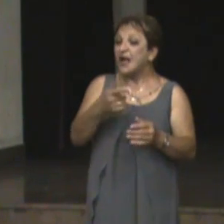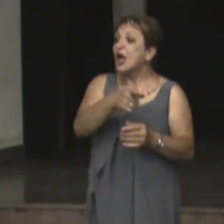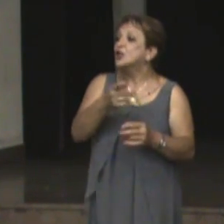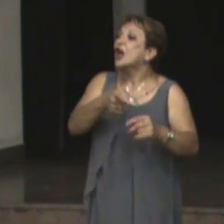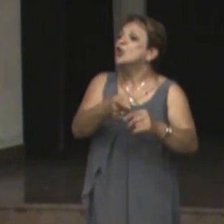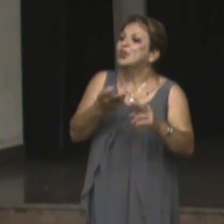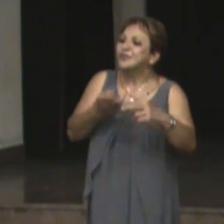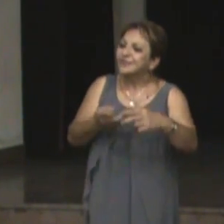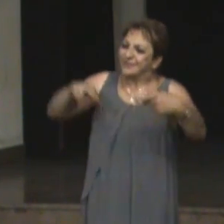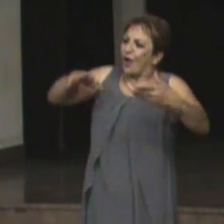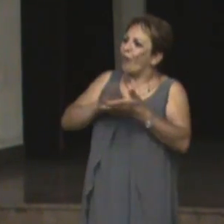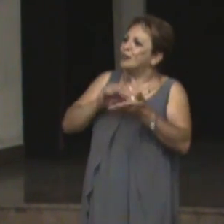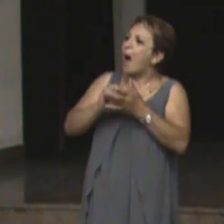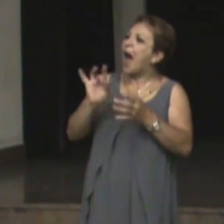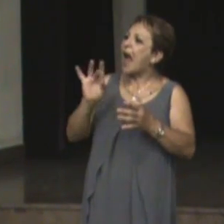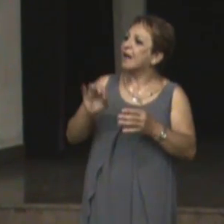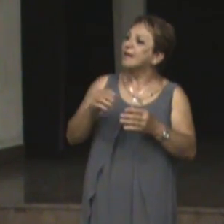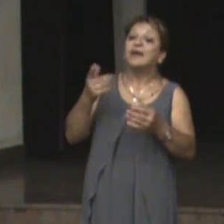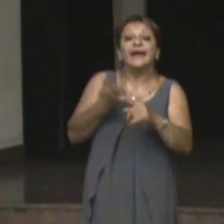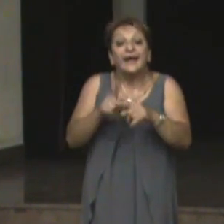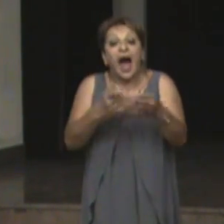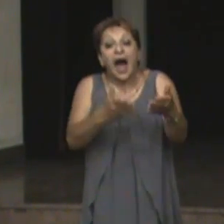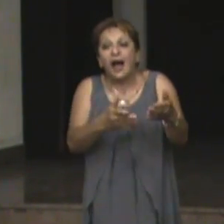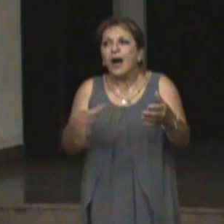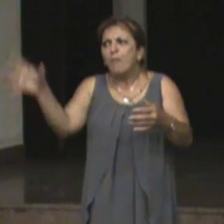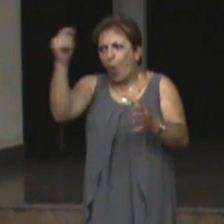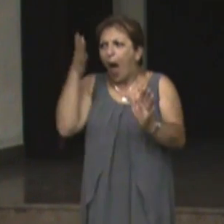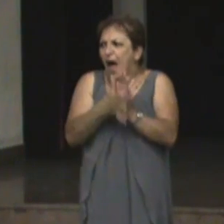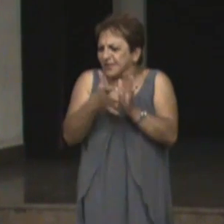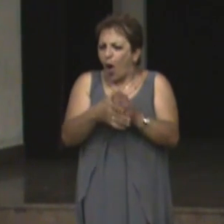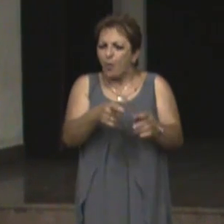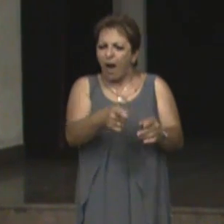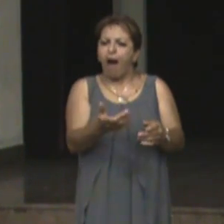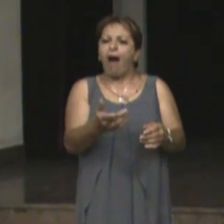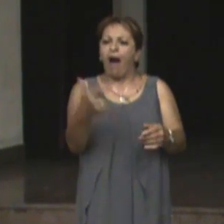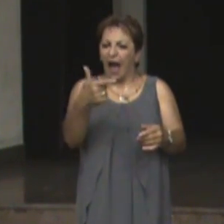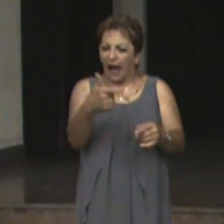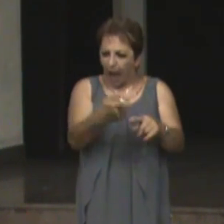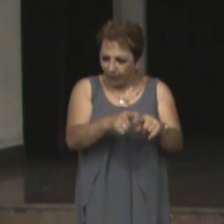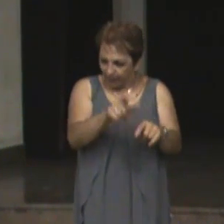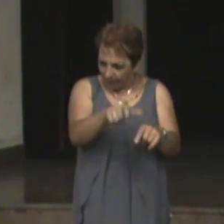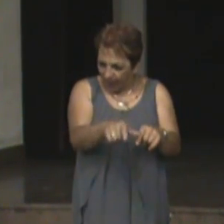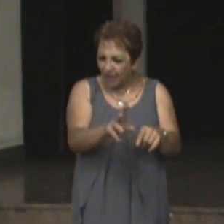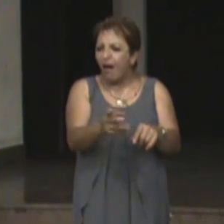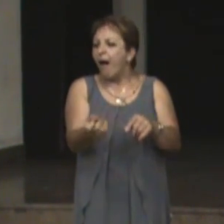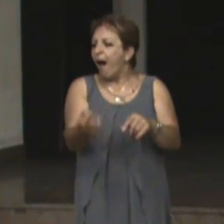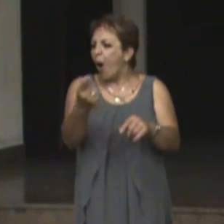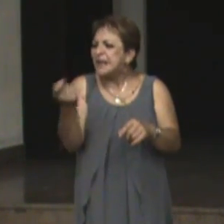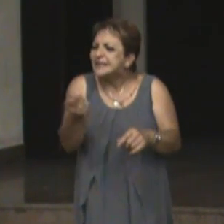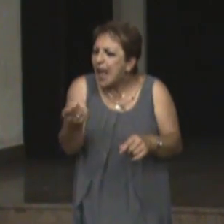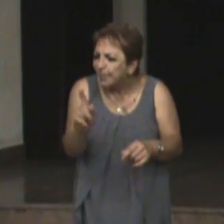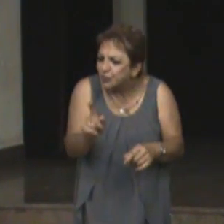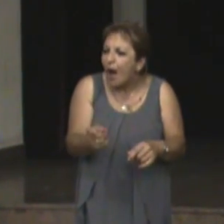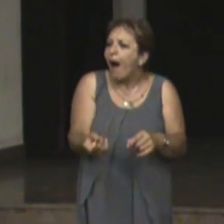Քրիստոս խոսում էր առակներով, հասկանում էին շատ հաճախ, որ դա իրանց է վերաբերում Քրիստոսի այդ խոսքը։ Քրիստոս ուղիղ չէր